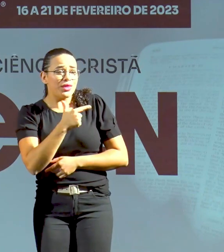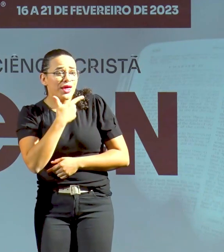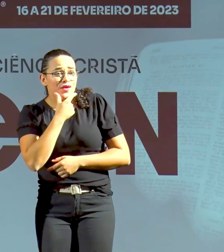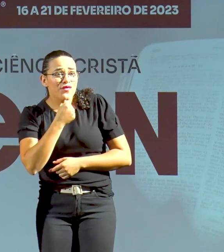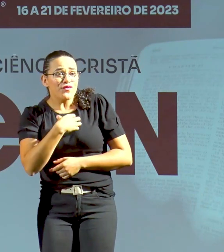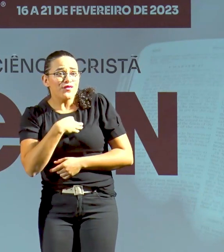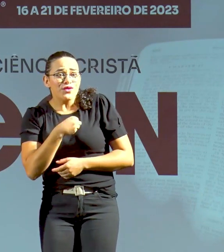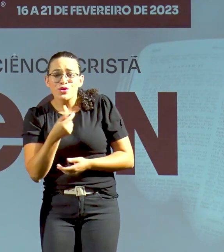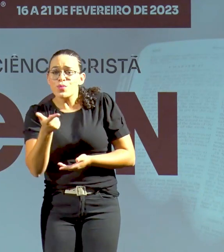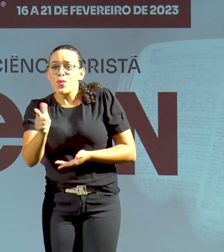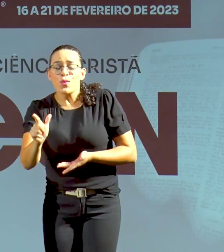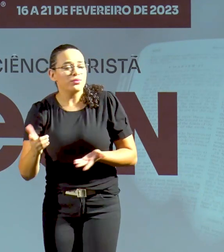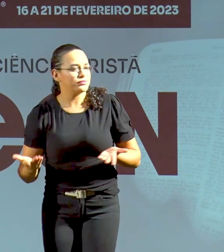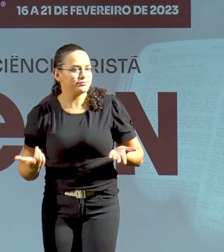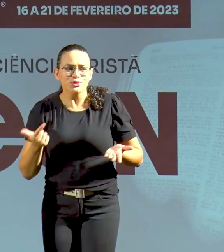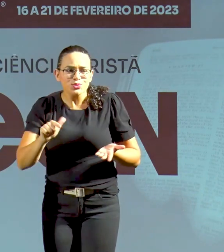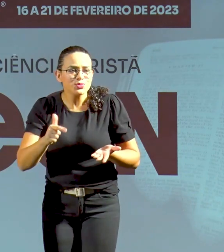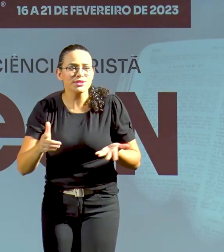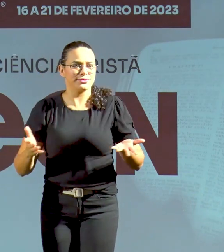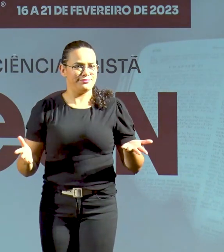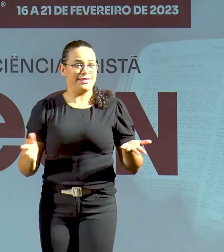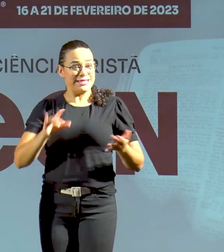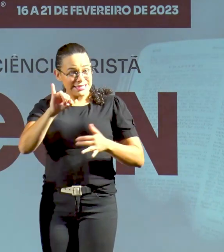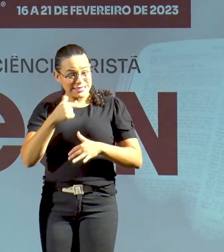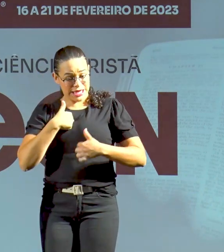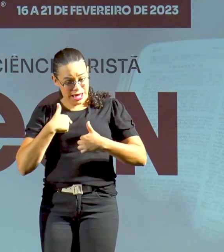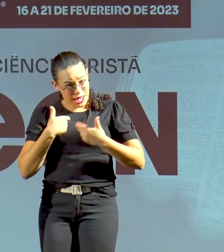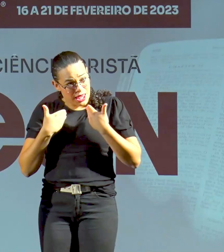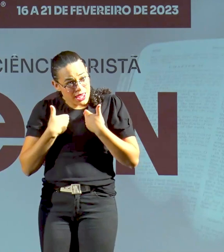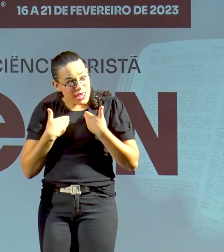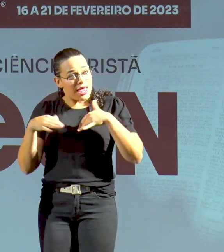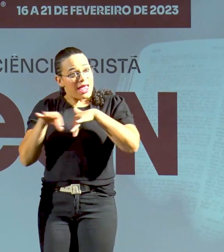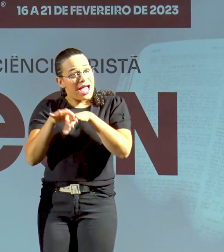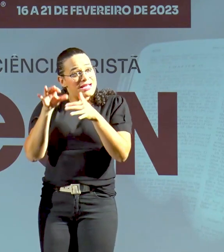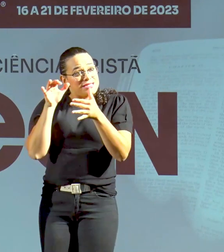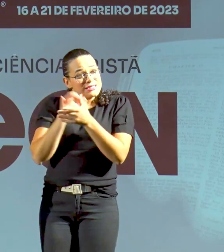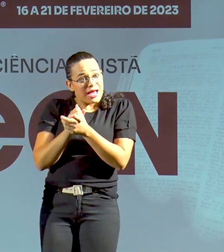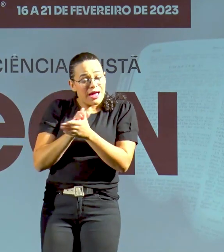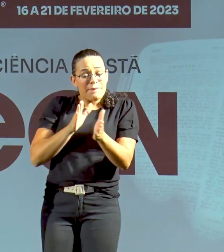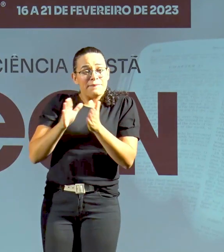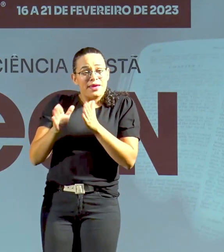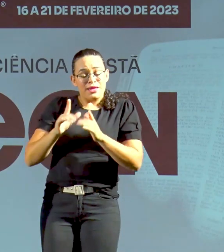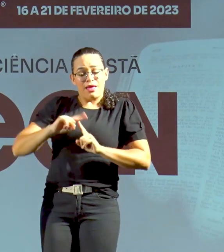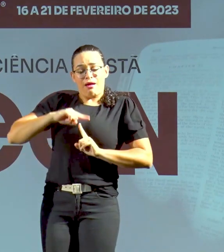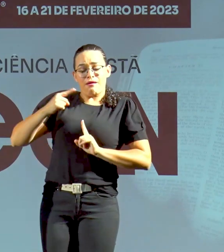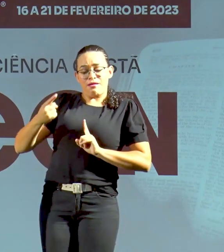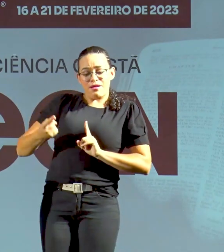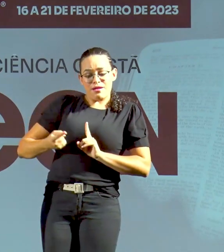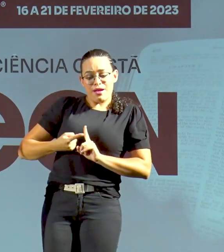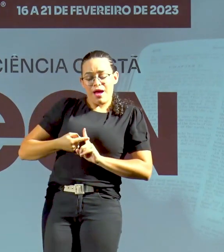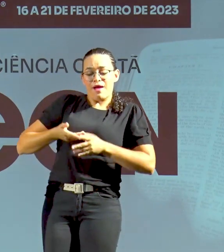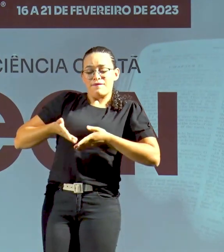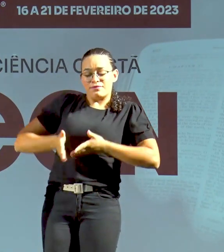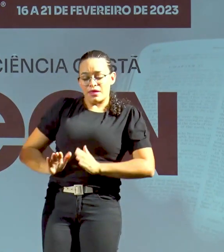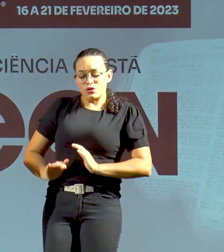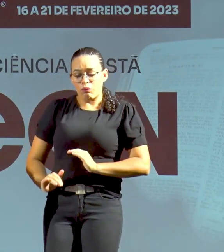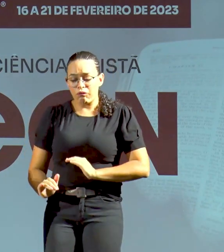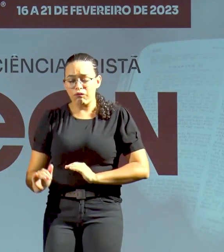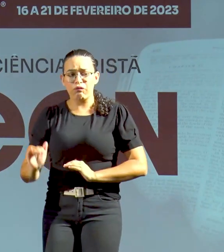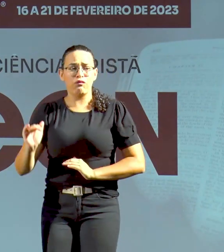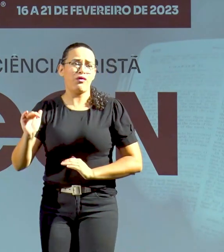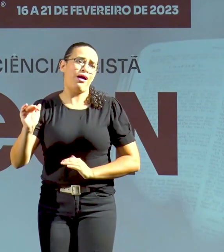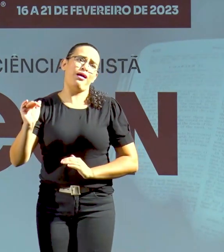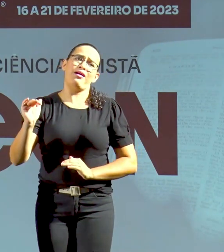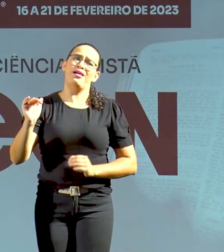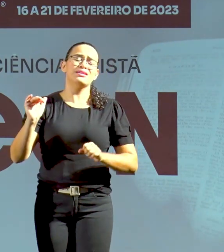não tenho outro filho para dar para vocês e ainda que eu me casasse de novo até ele crescer até ele ter idade seria